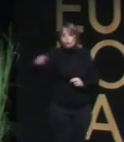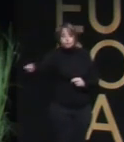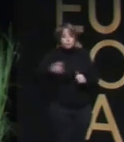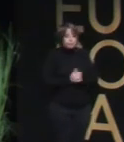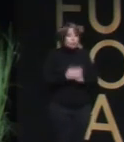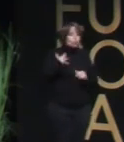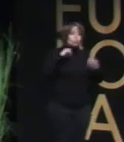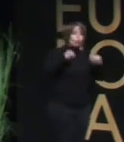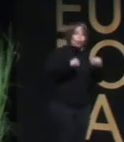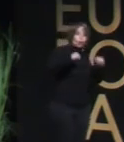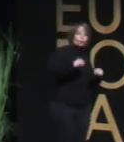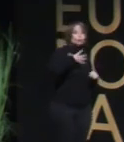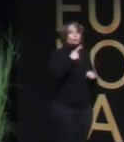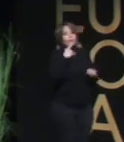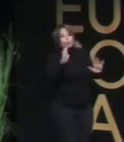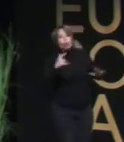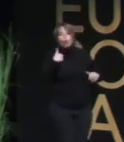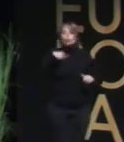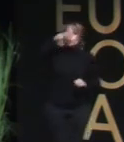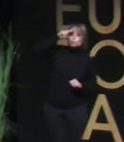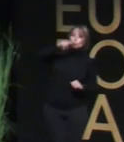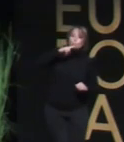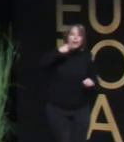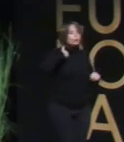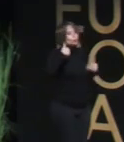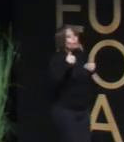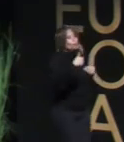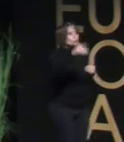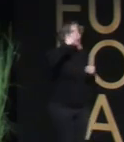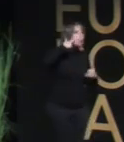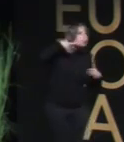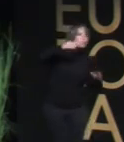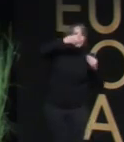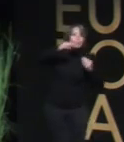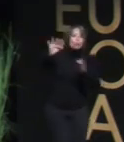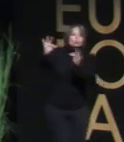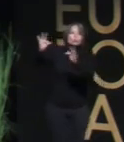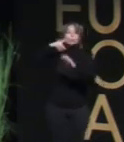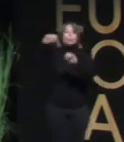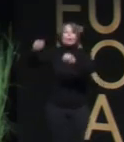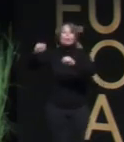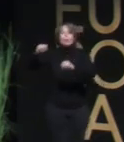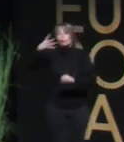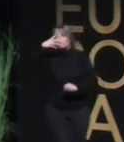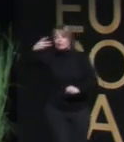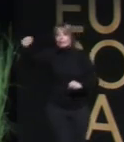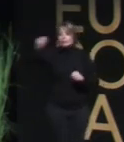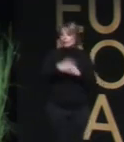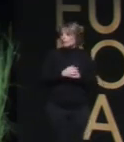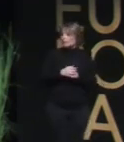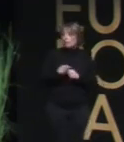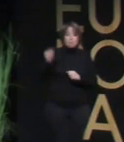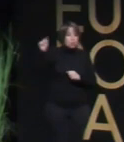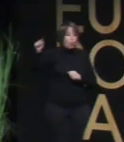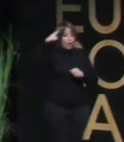como adulto lo puedo convertir, no, es que pues, tu padre es mejor para tu futuro, es por tu bien, cuando seas mayor lo entenderás, pero a él, a